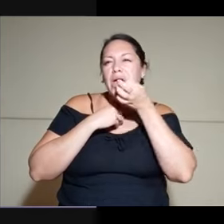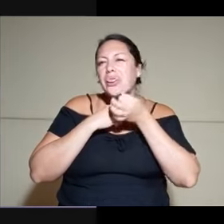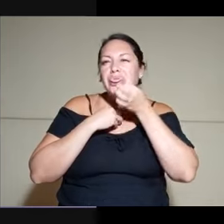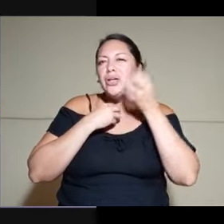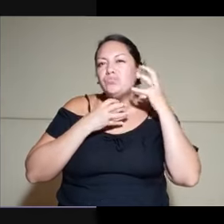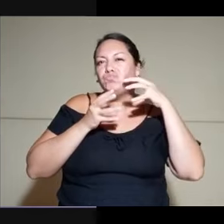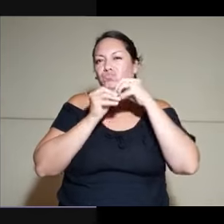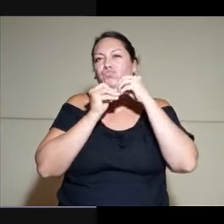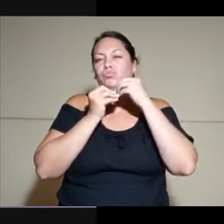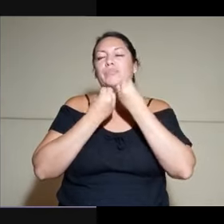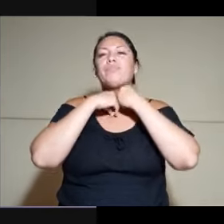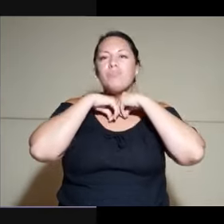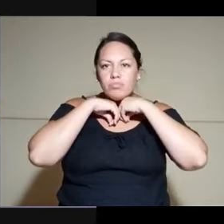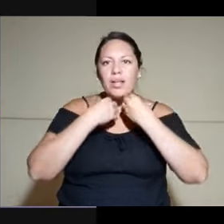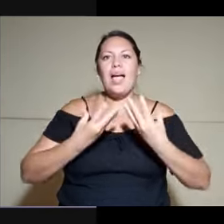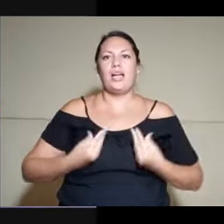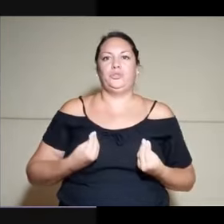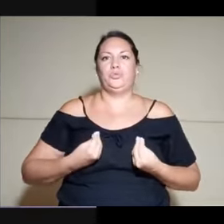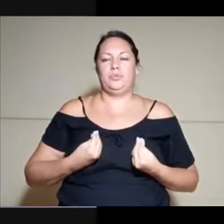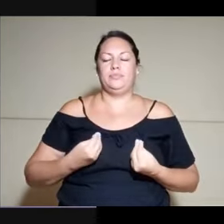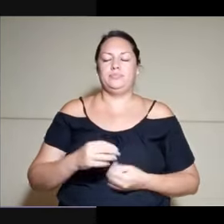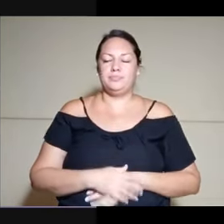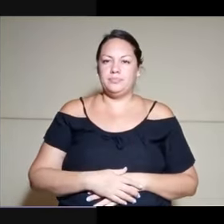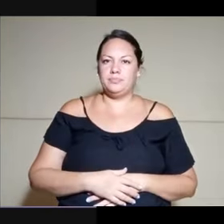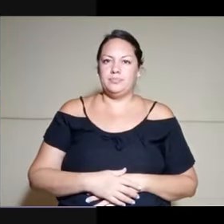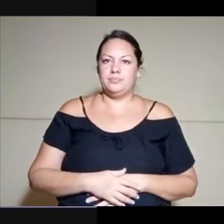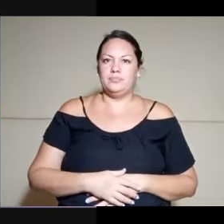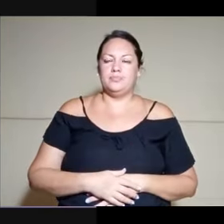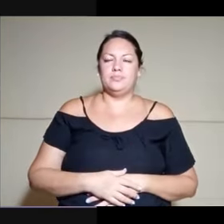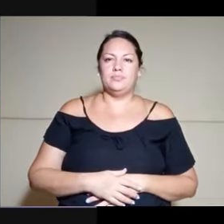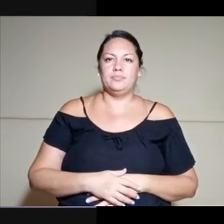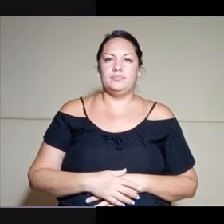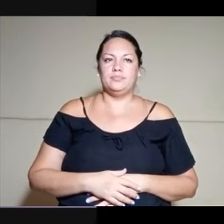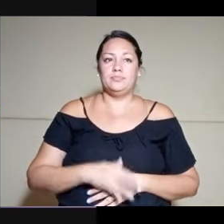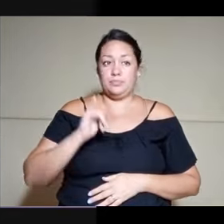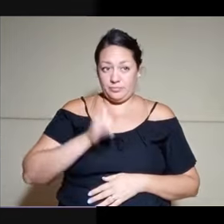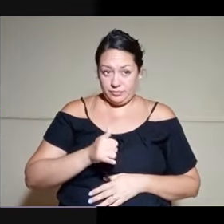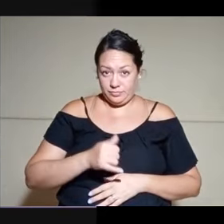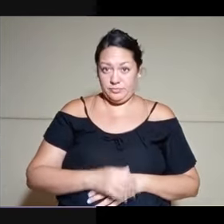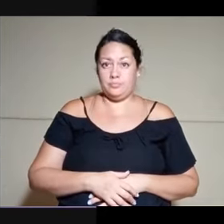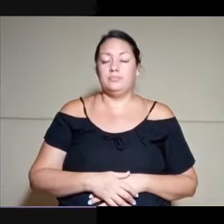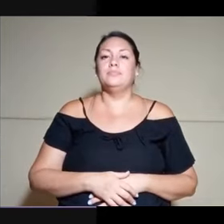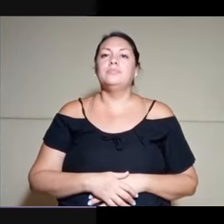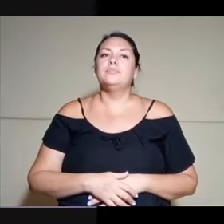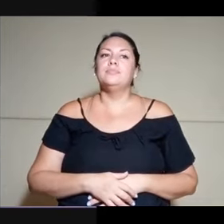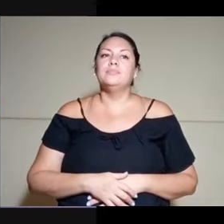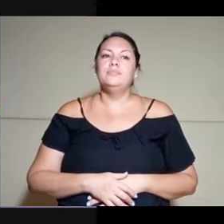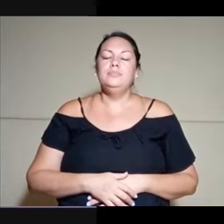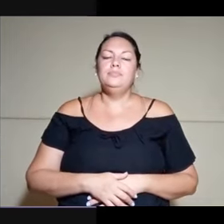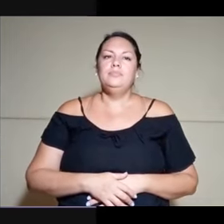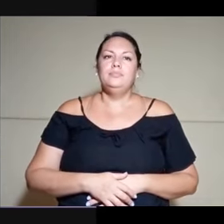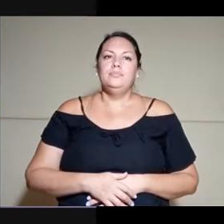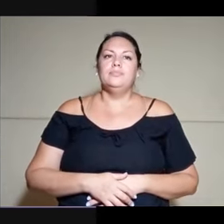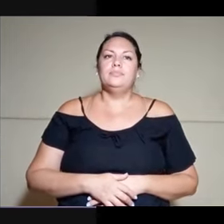fibras parasimpáticas y también inerva la parótida para la salivación. Mientras que las otras glándulas de la